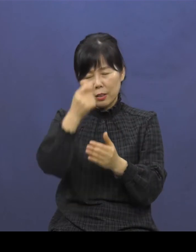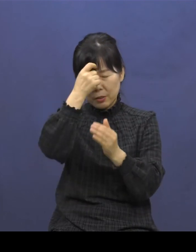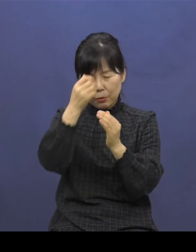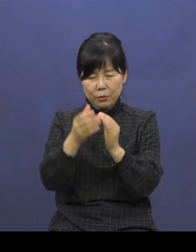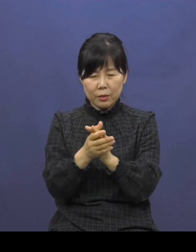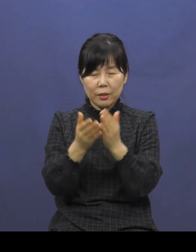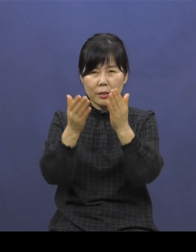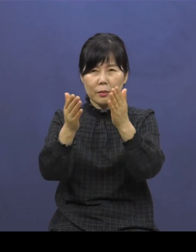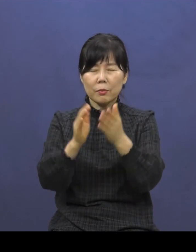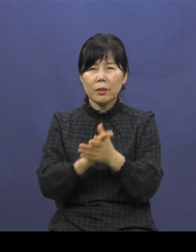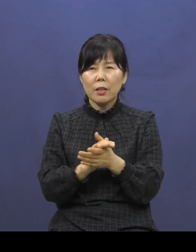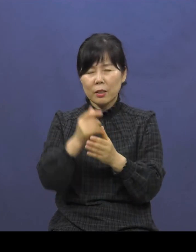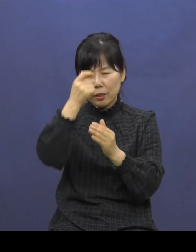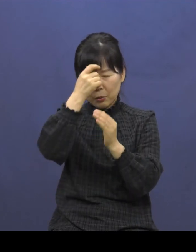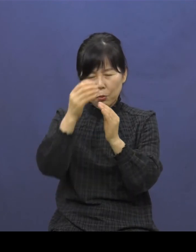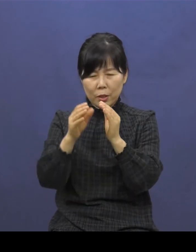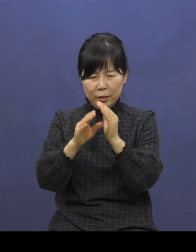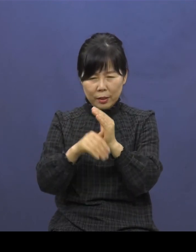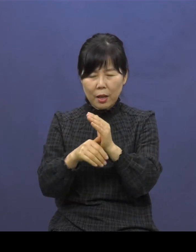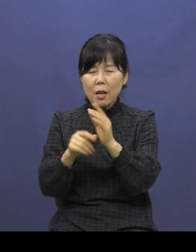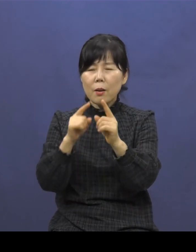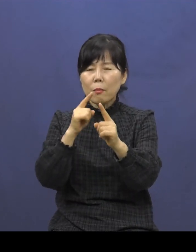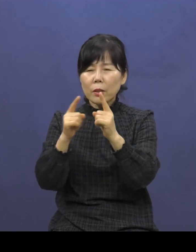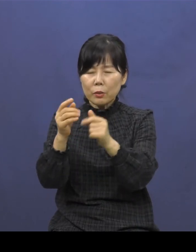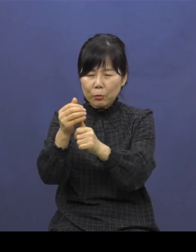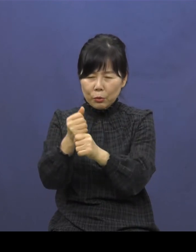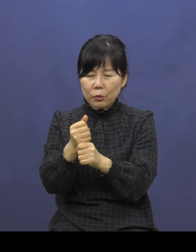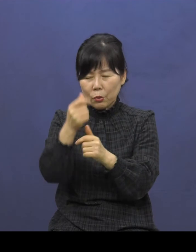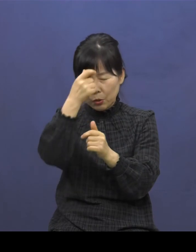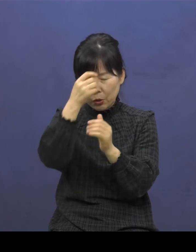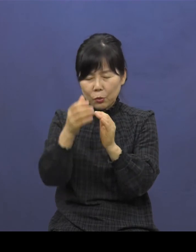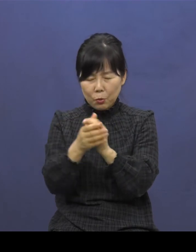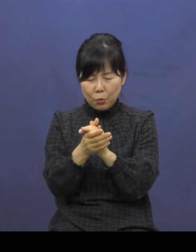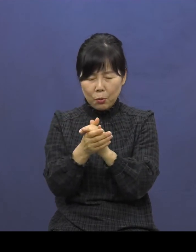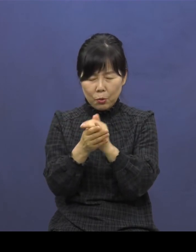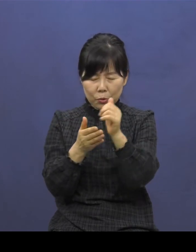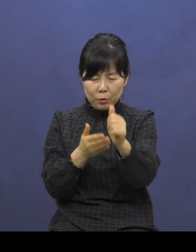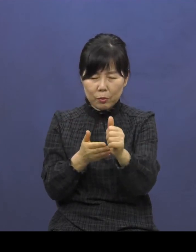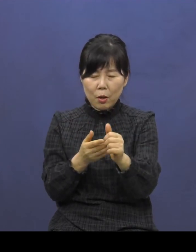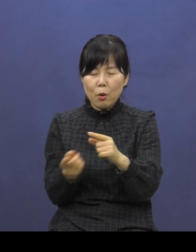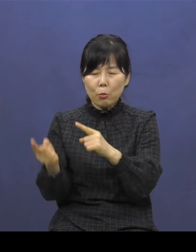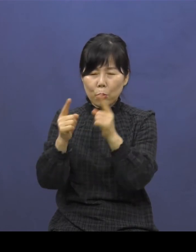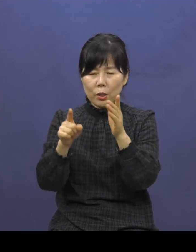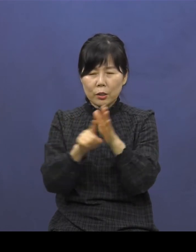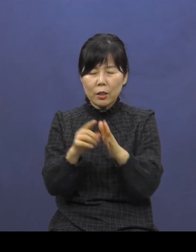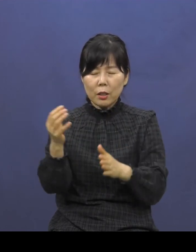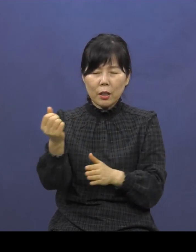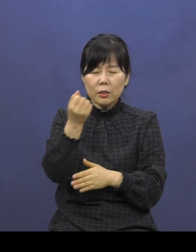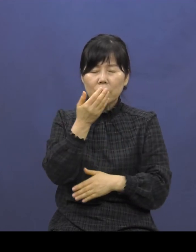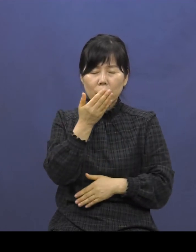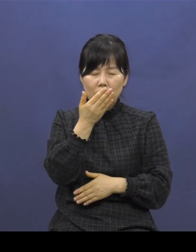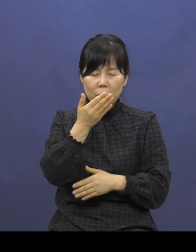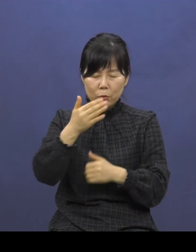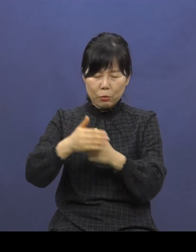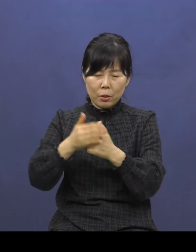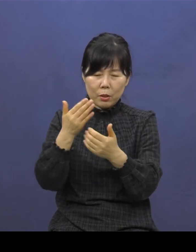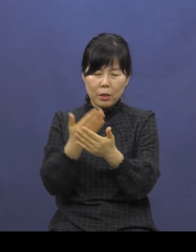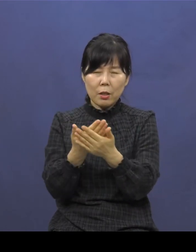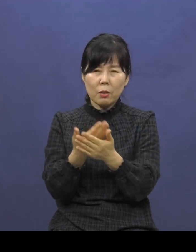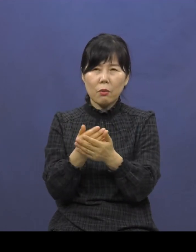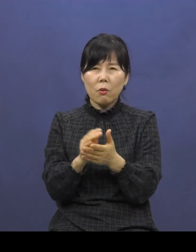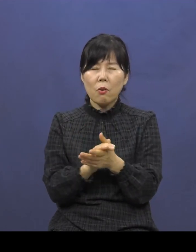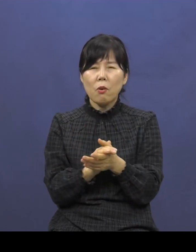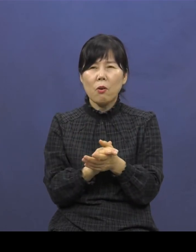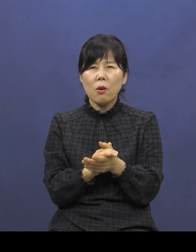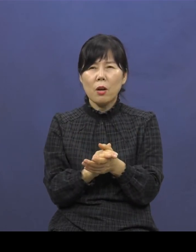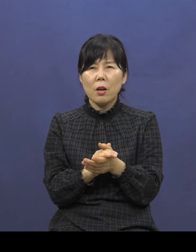기도하겠습니다. 우리 기도할 때 말씀 붙들고 기도하십시다. 부활신앙 갖게 하여 주시옵소서. 정말 이